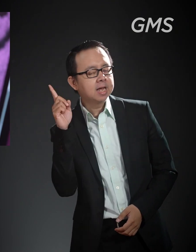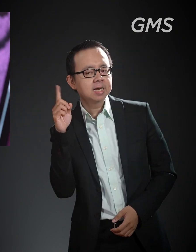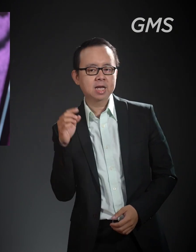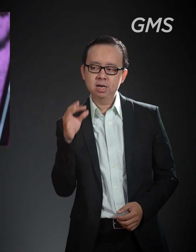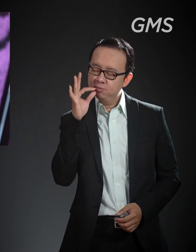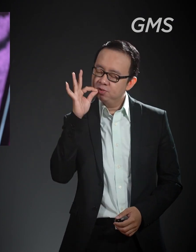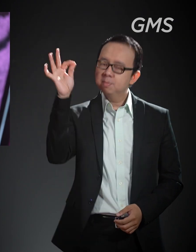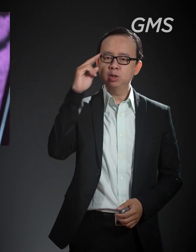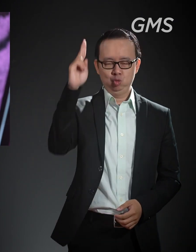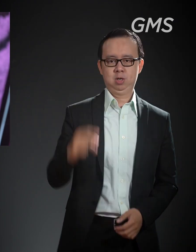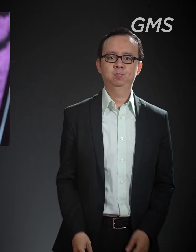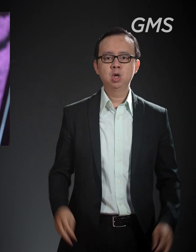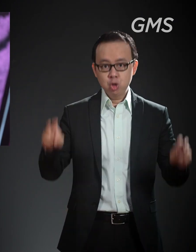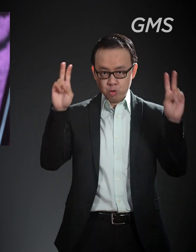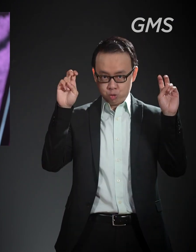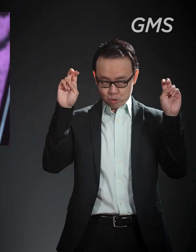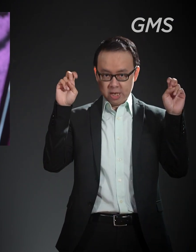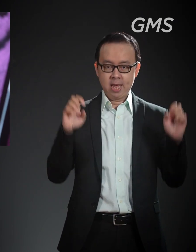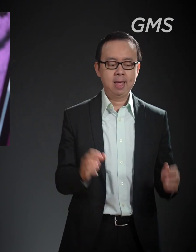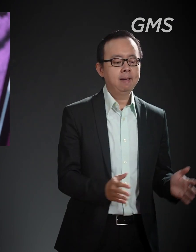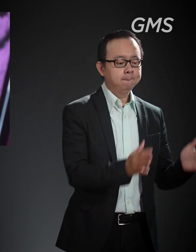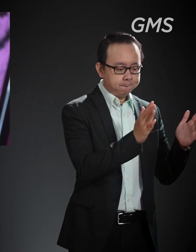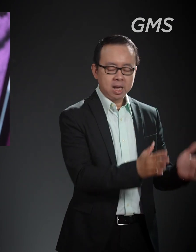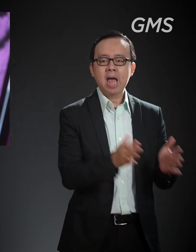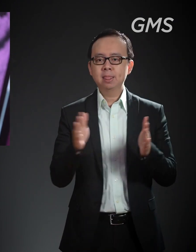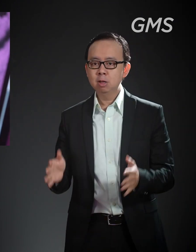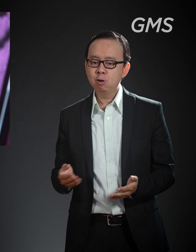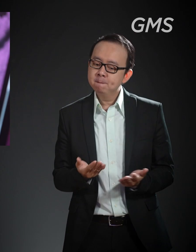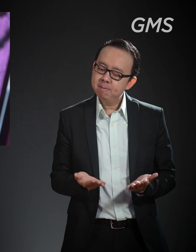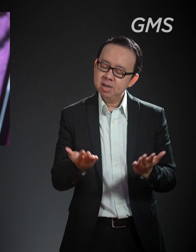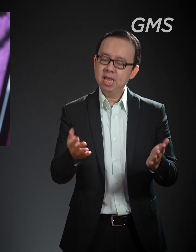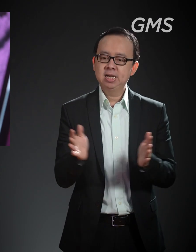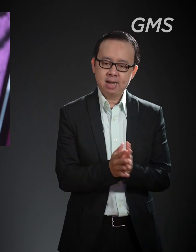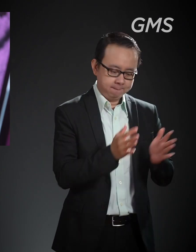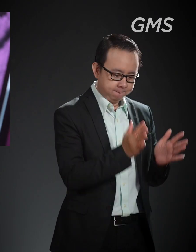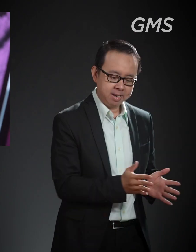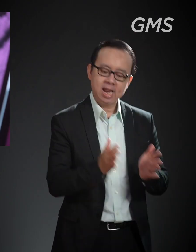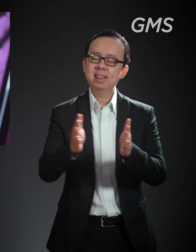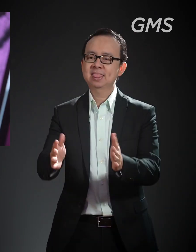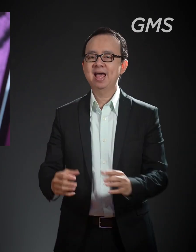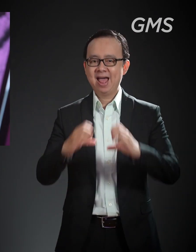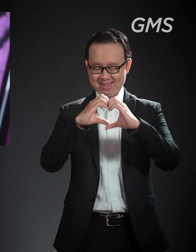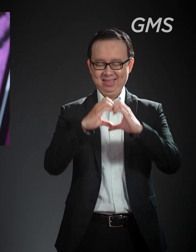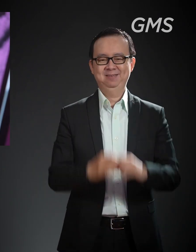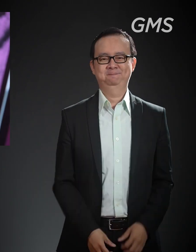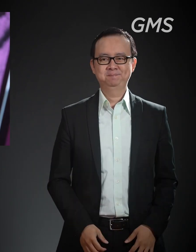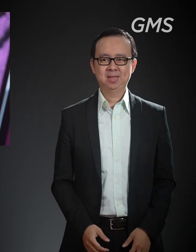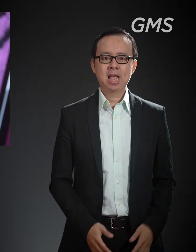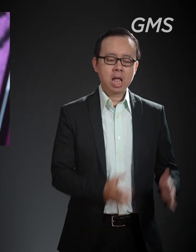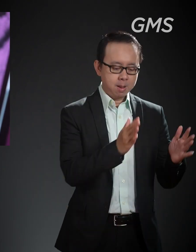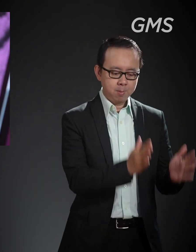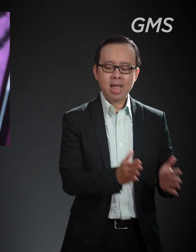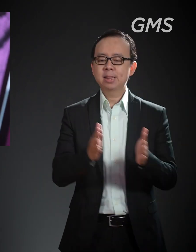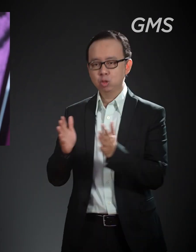Tuhan. Judulnya ini, mengatur pemberian, menata hati. Saya ulangi.